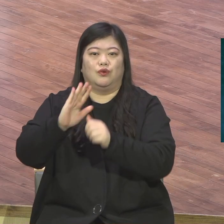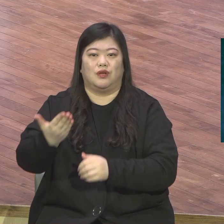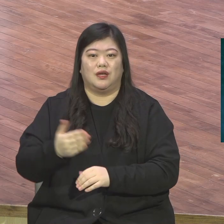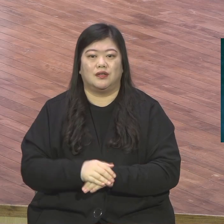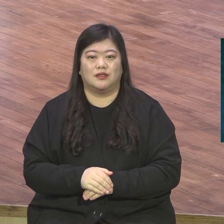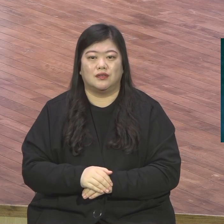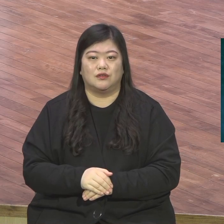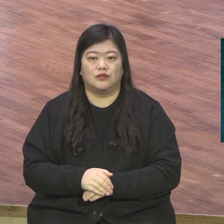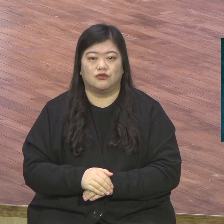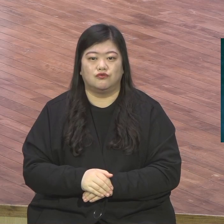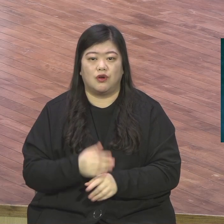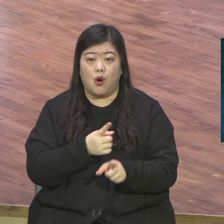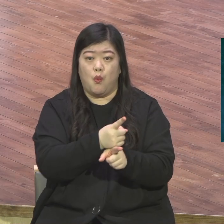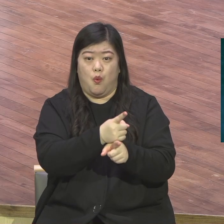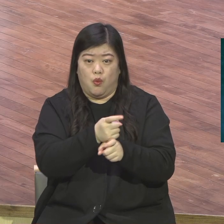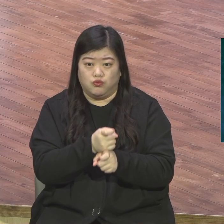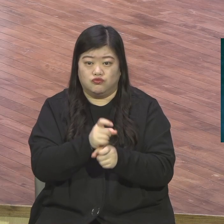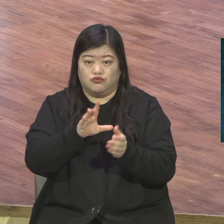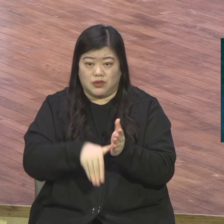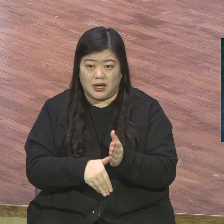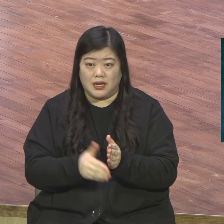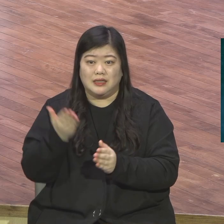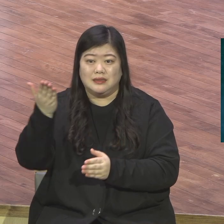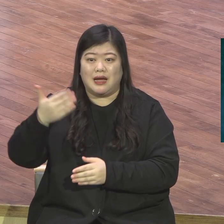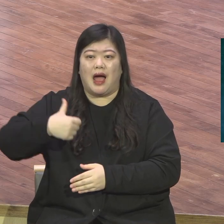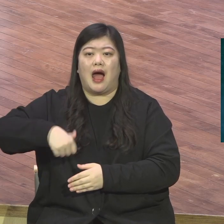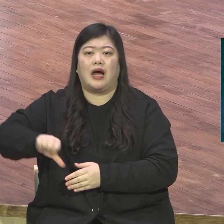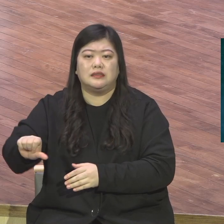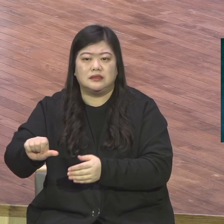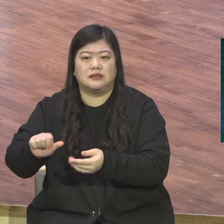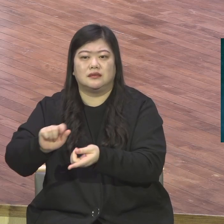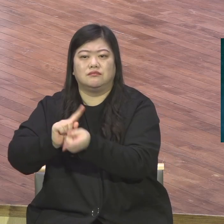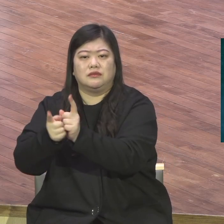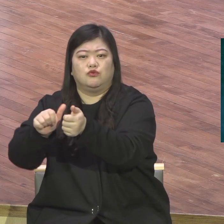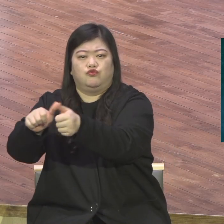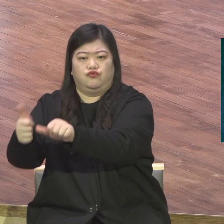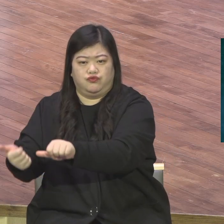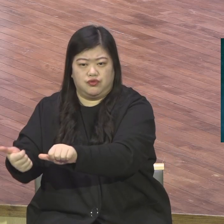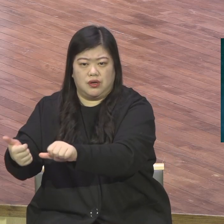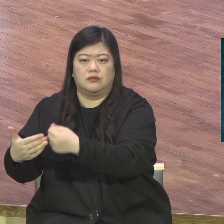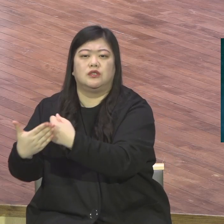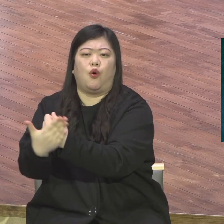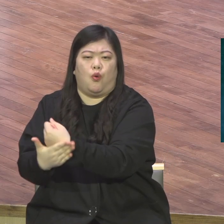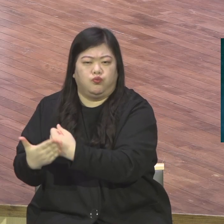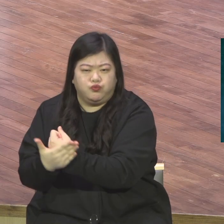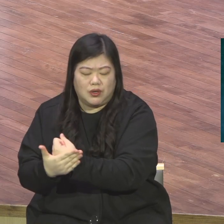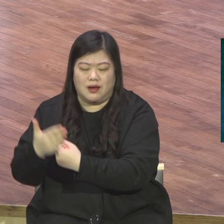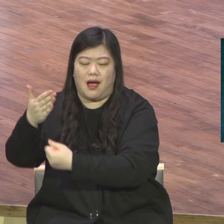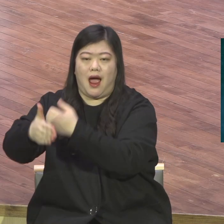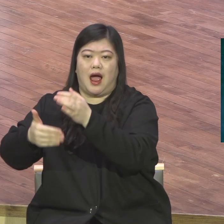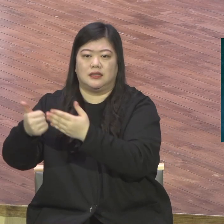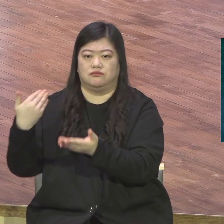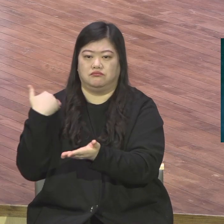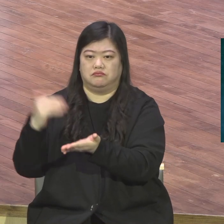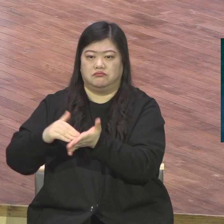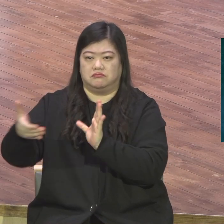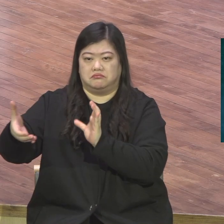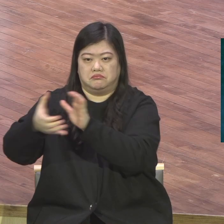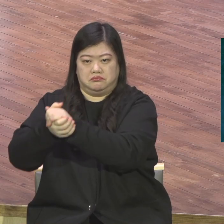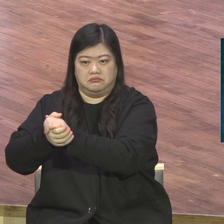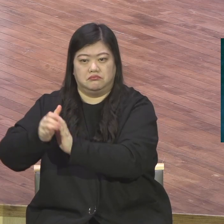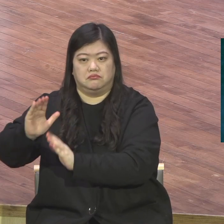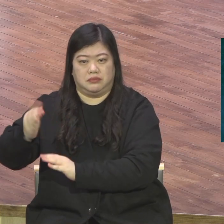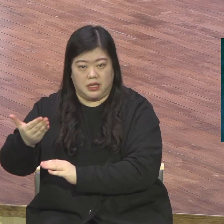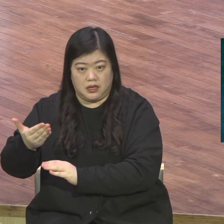곧 우리가 원수 되었을 때에 그의 아들의 죽으심으로 말미암아 하나님과 화목하게 되었은즉